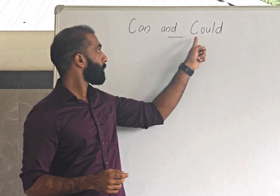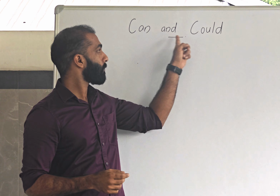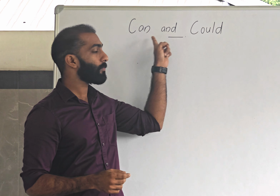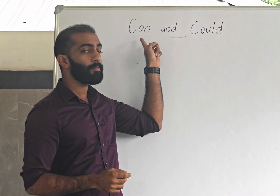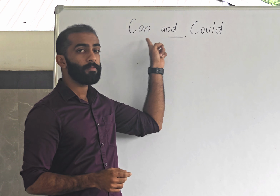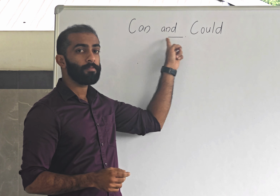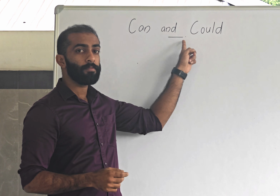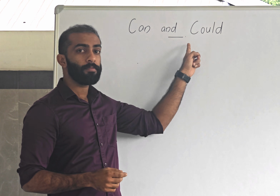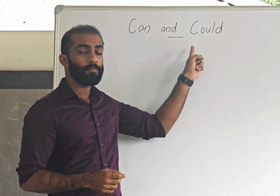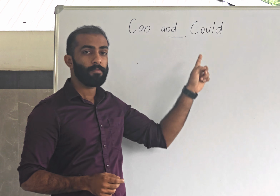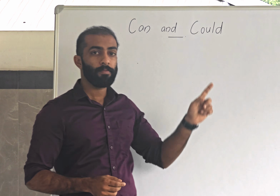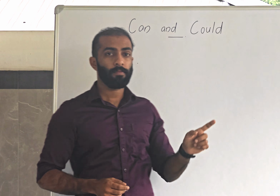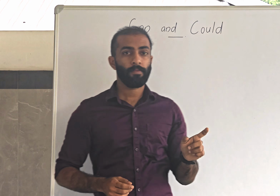ക്യാൻ ആൻഡ് കുഡ്.